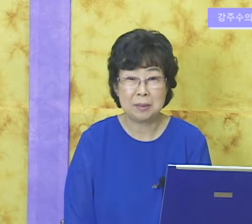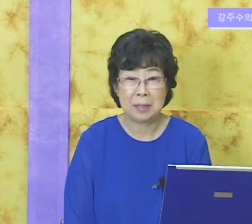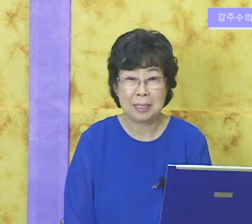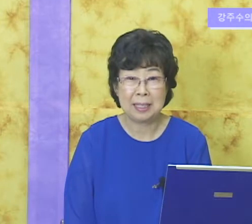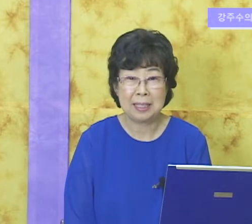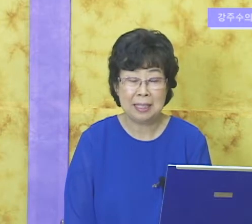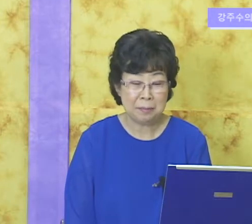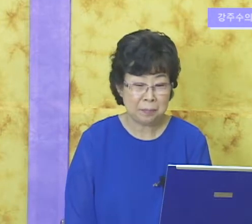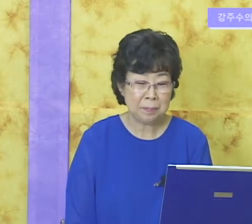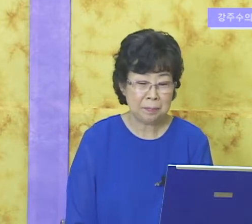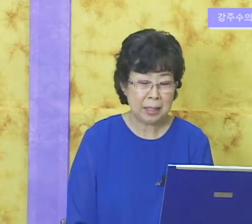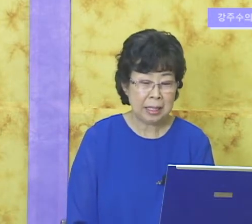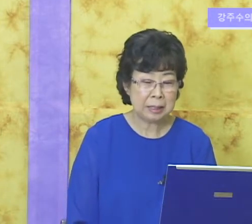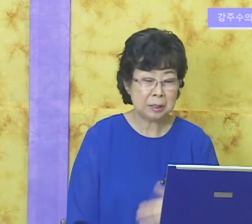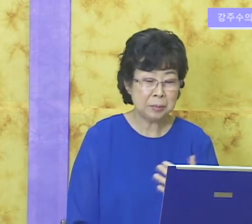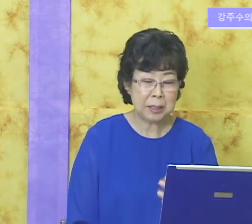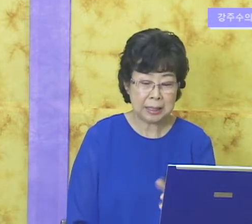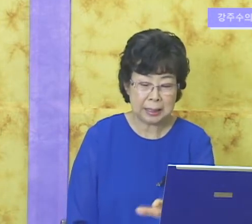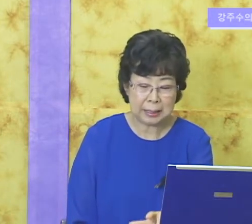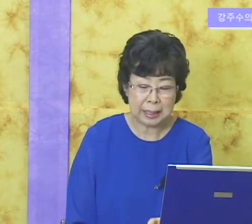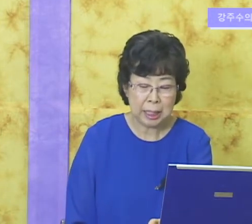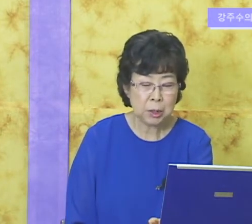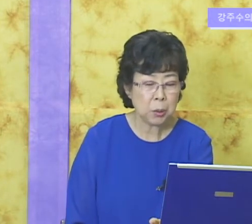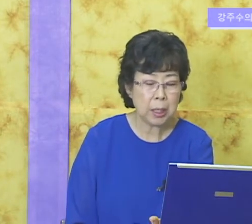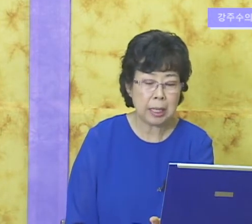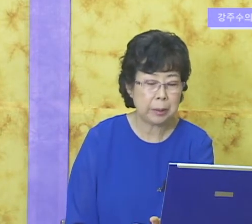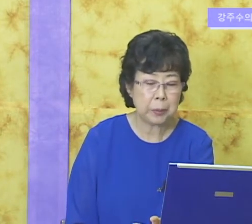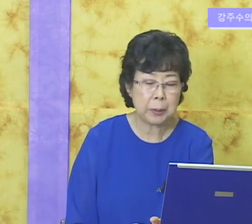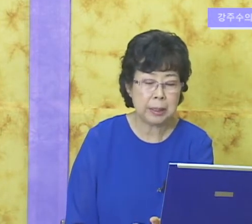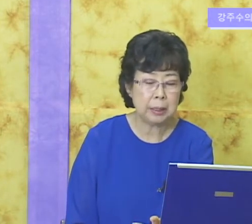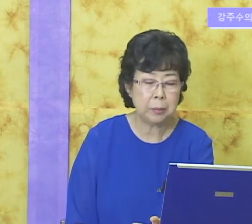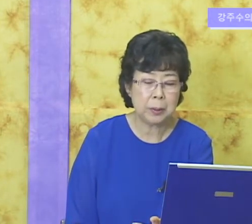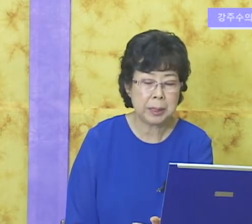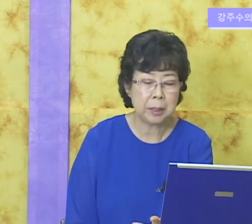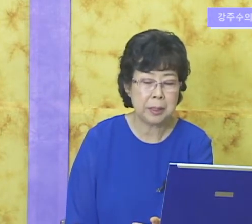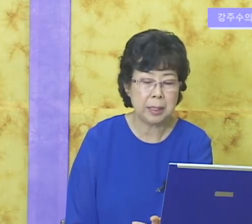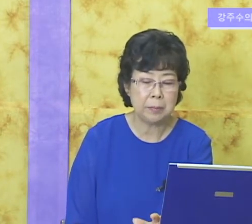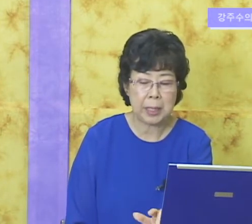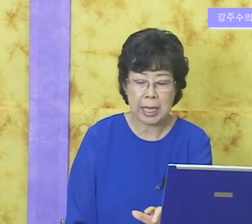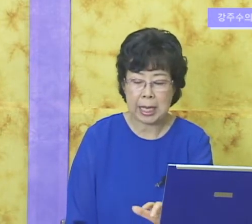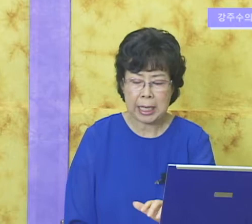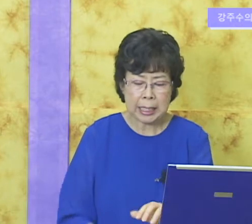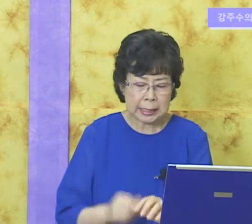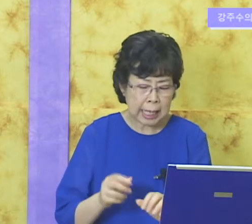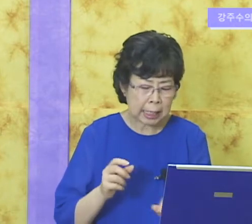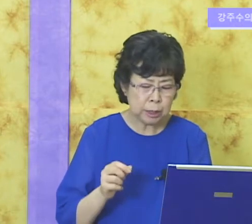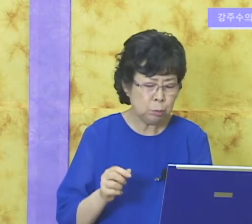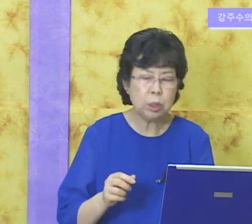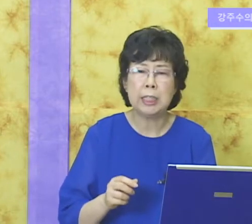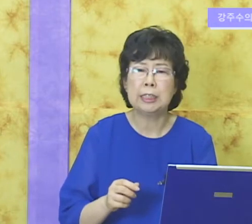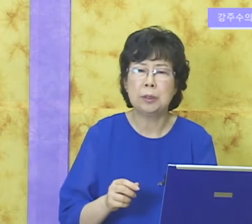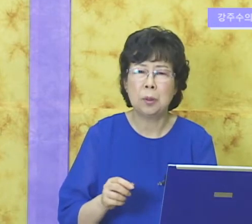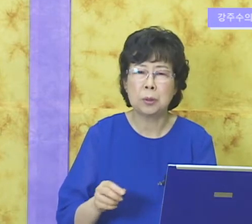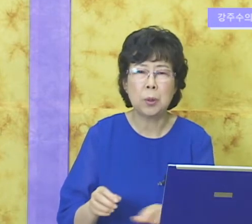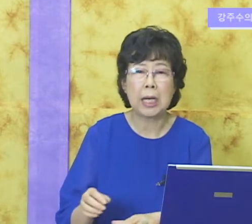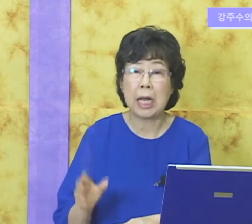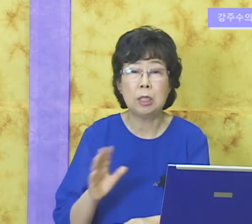들어봤지만. 그래서 그분들은 소리라고는 들어본 적이 없기 때문에 작은 물건에서도 소리가 나는